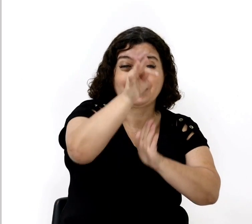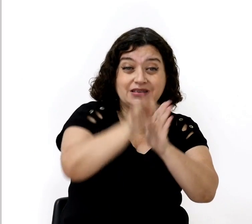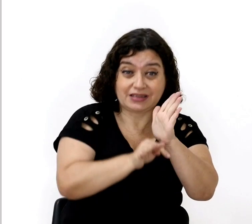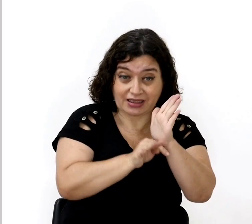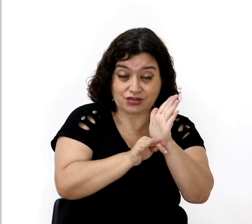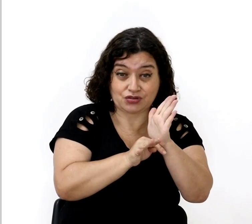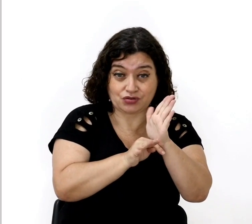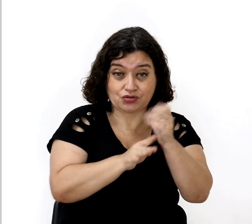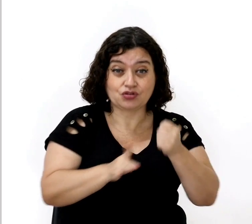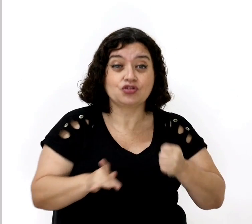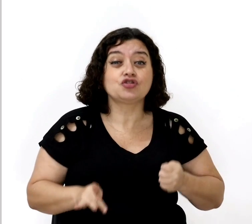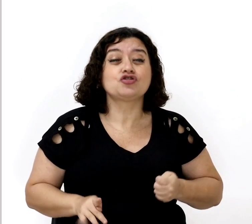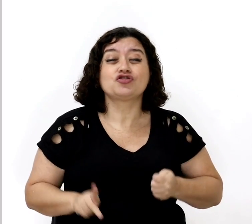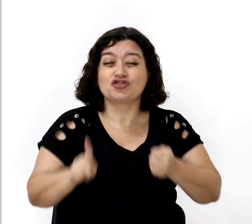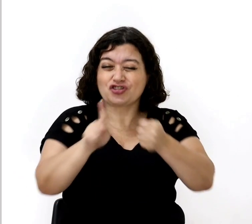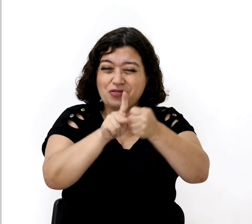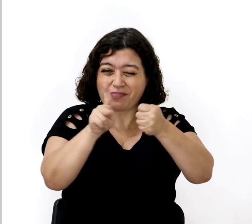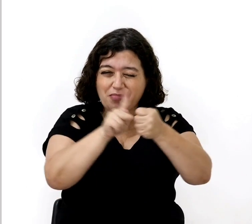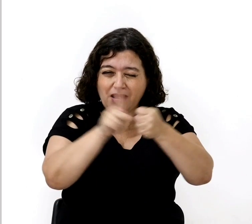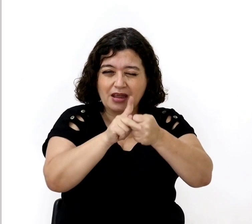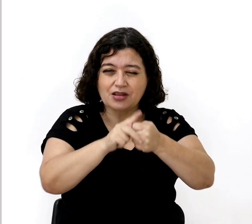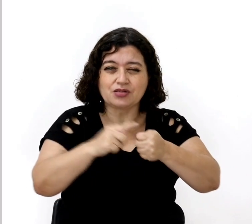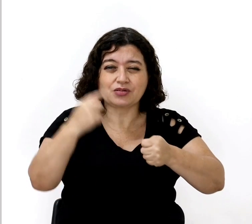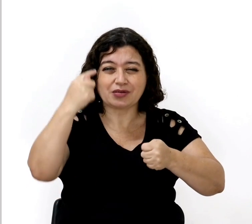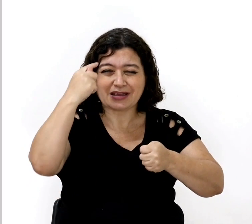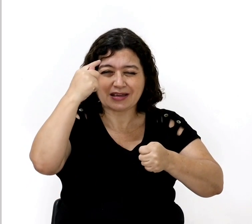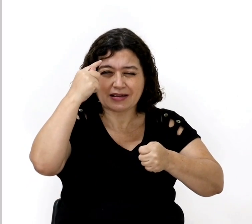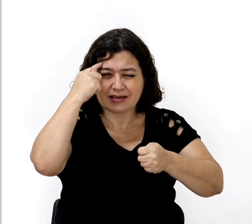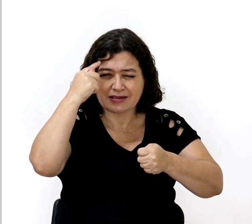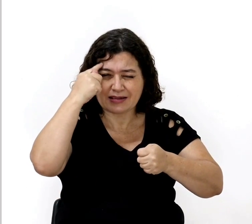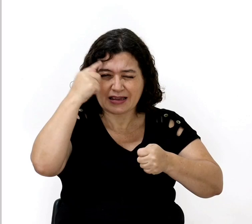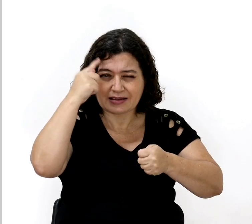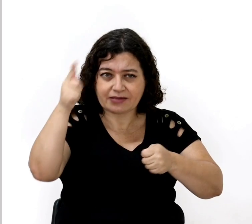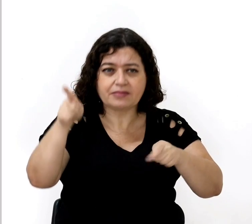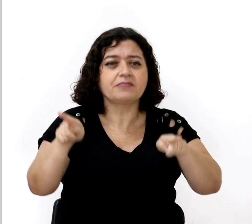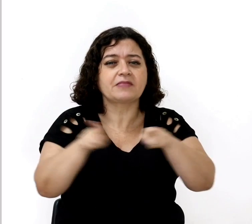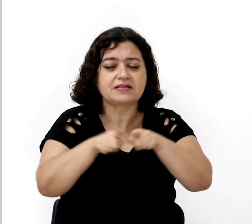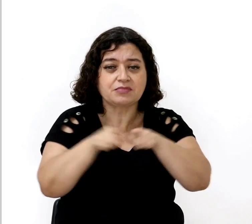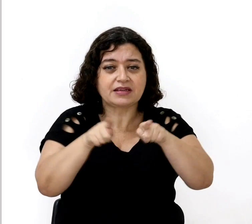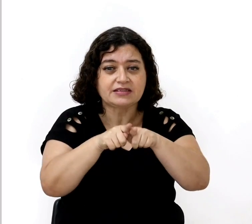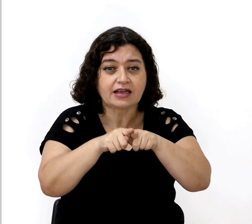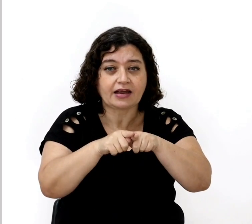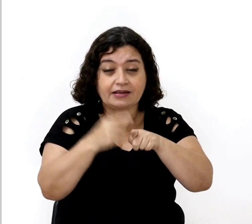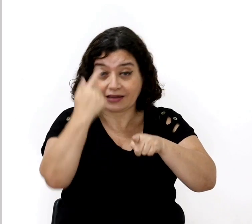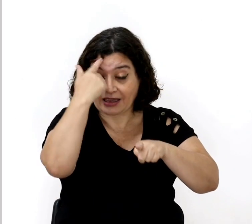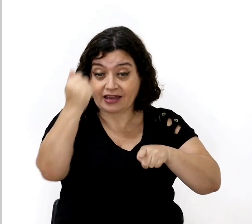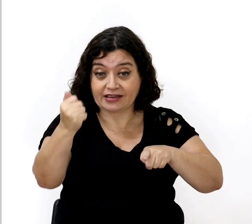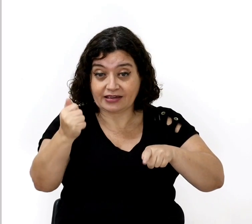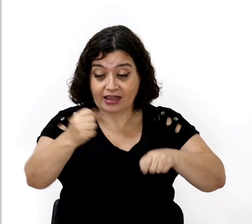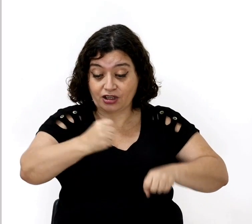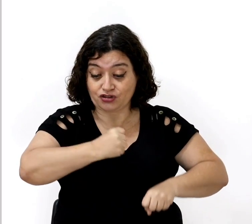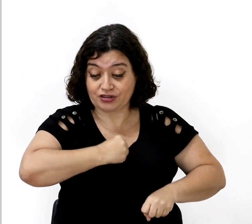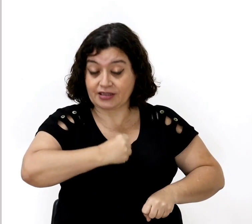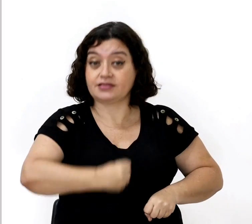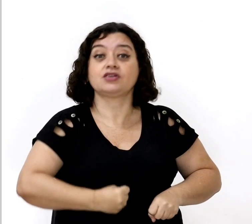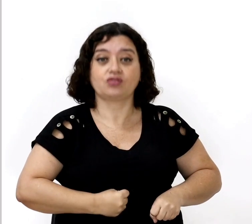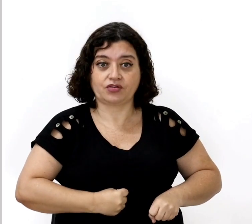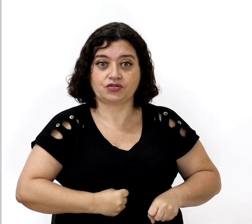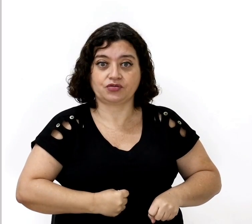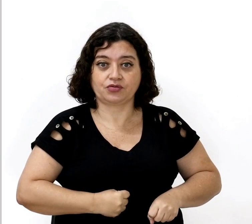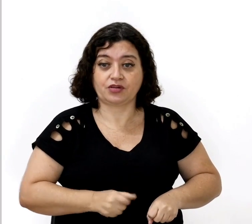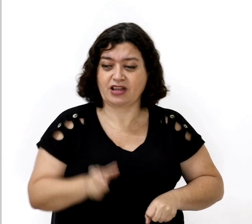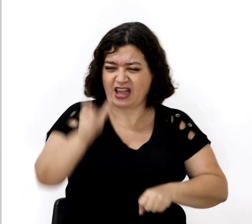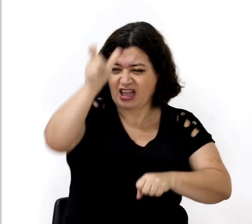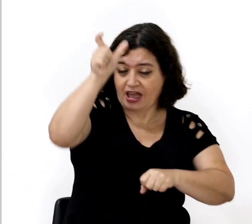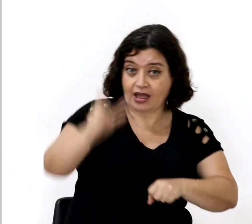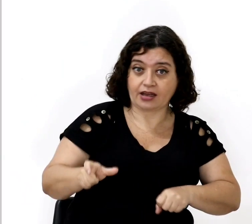de sacerdócio. Sacerdócio, a ideia de sacerdócio que é bem interessante. O sacerdote era aquela figura do